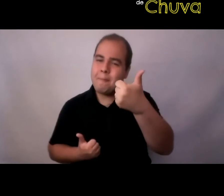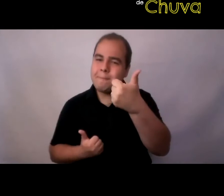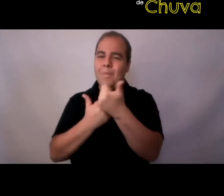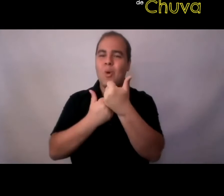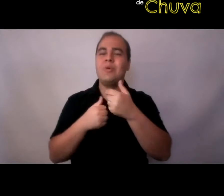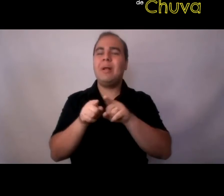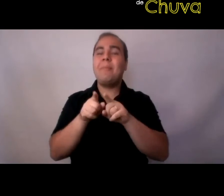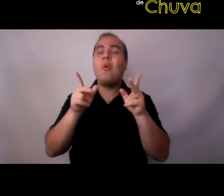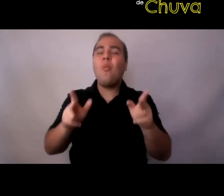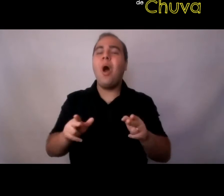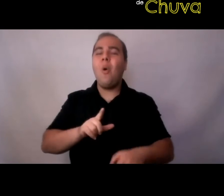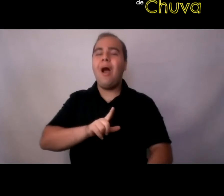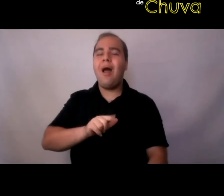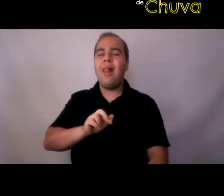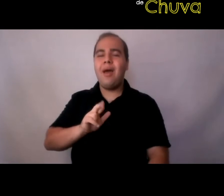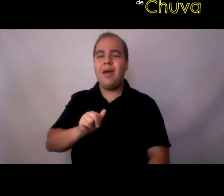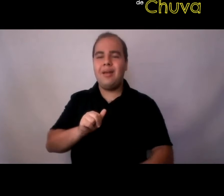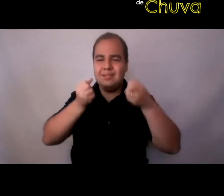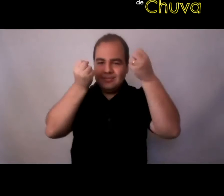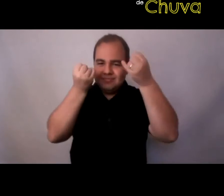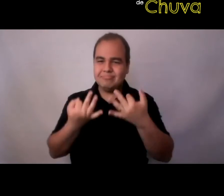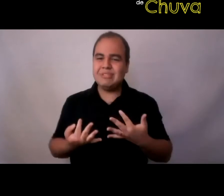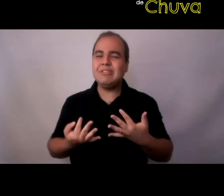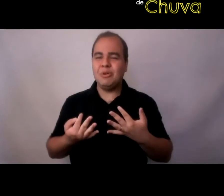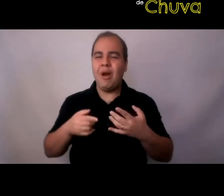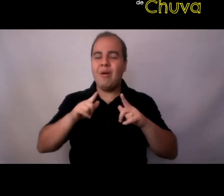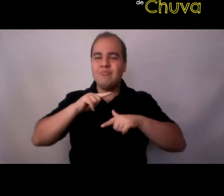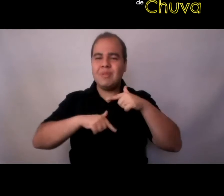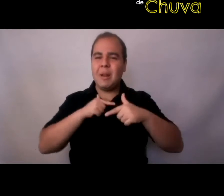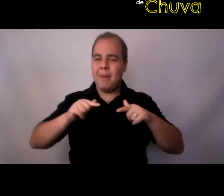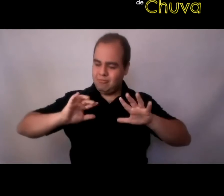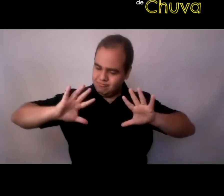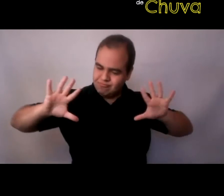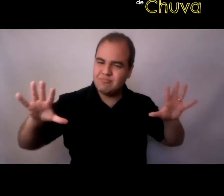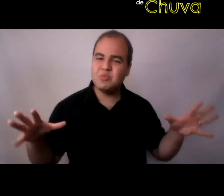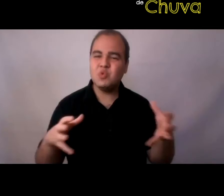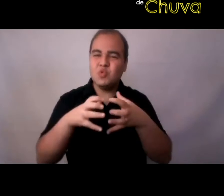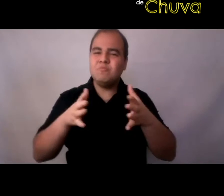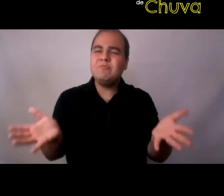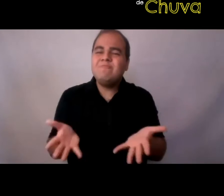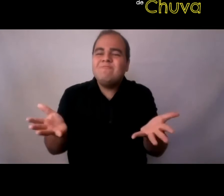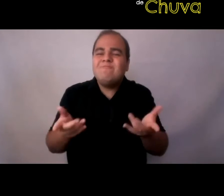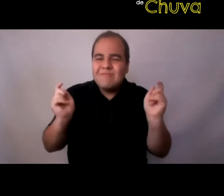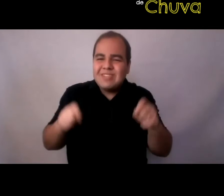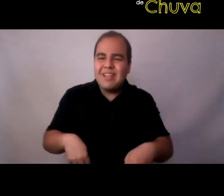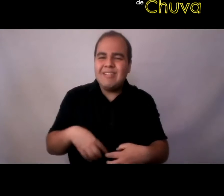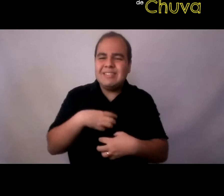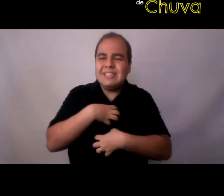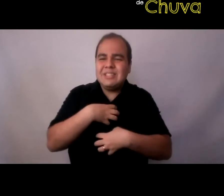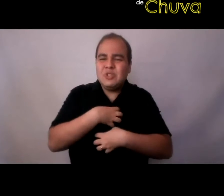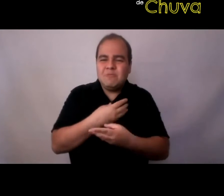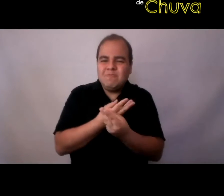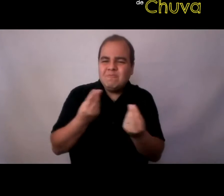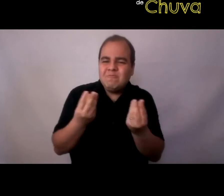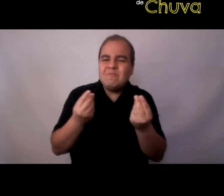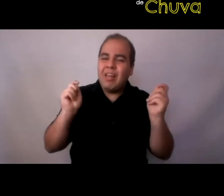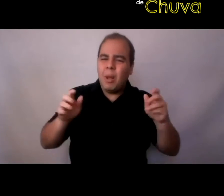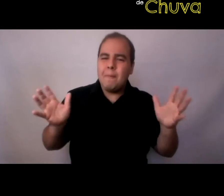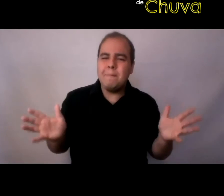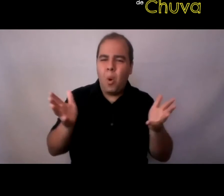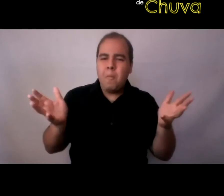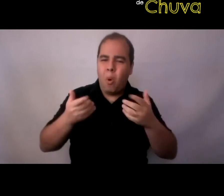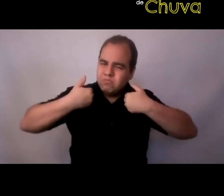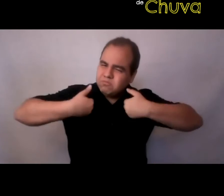né, de que esse é um trabalho feito coletivamente, a gente pode sentir, né, e pode impulsionar,